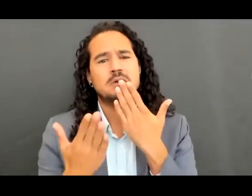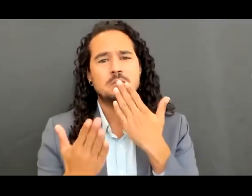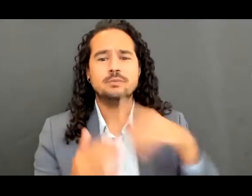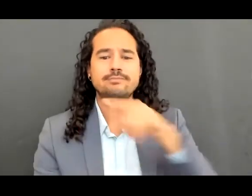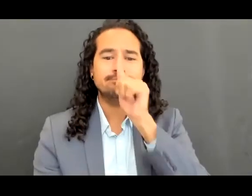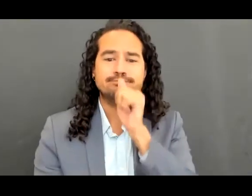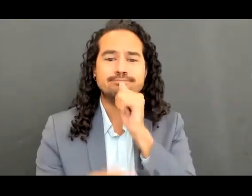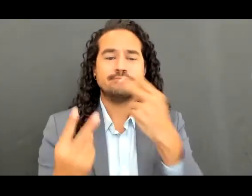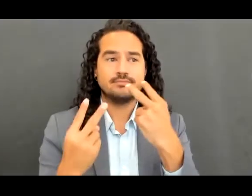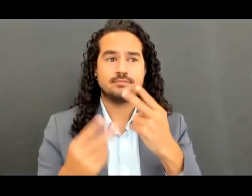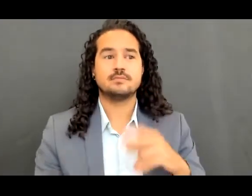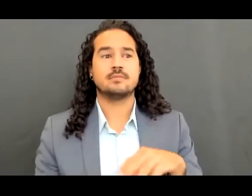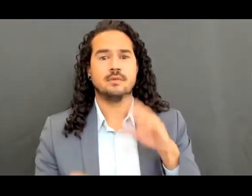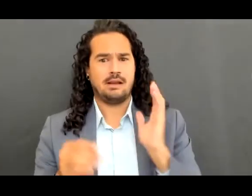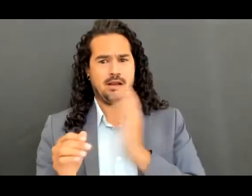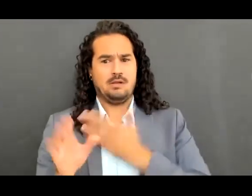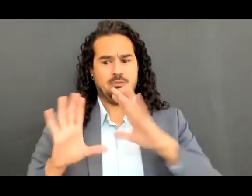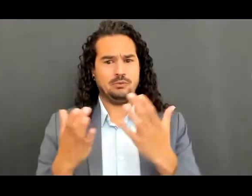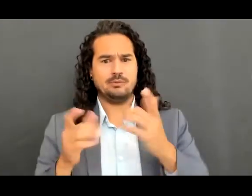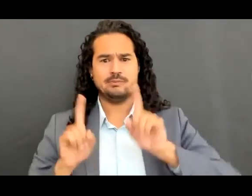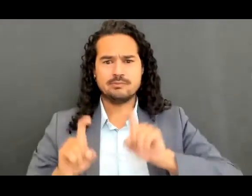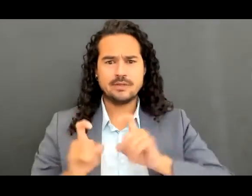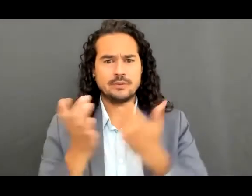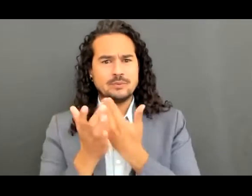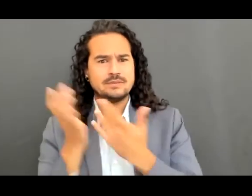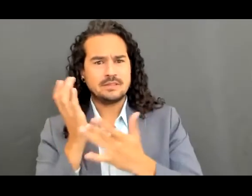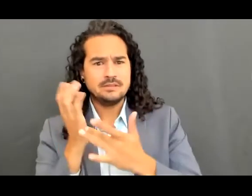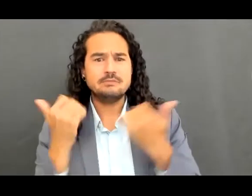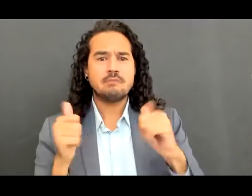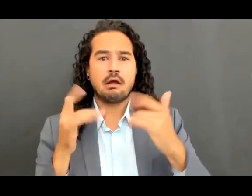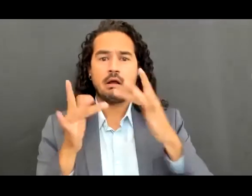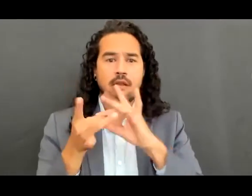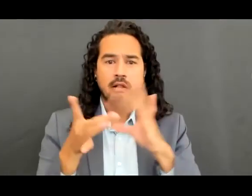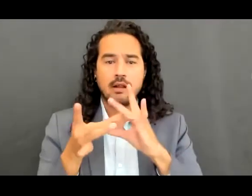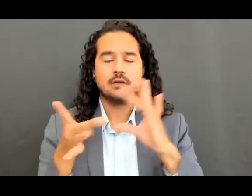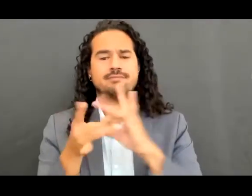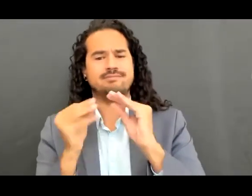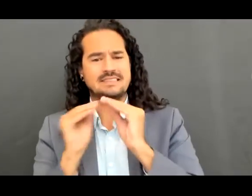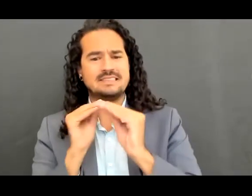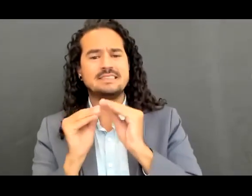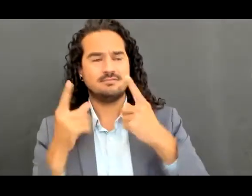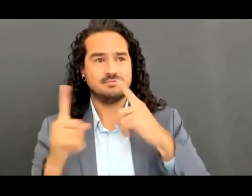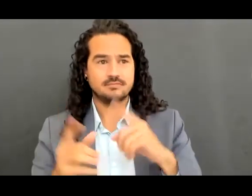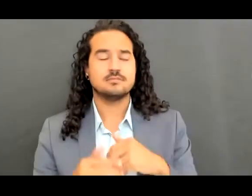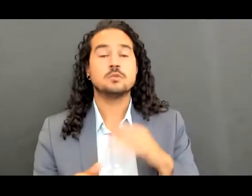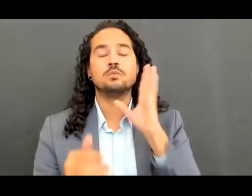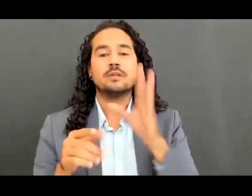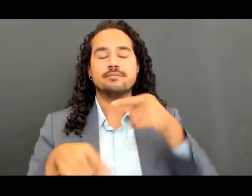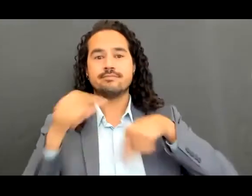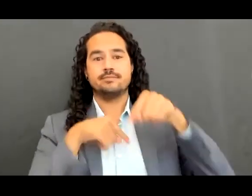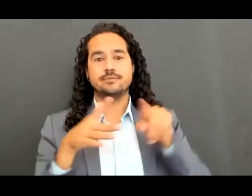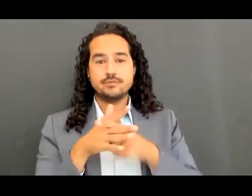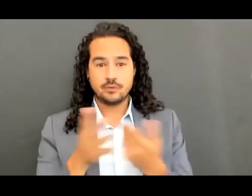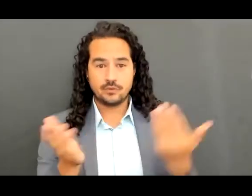su paciencia para que nuestro equipo a todos los aspectos técnicos de esto juntos. Vamos a empezar un poco otra